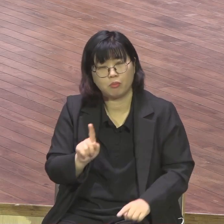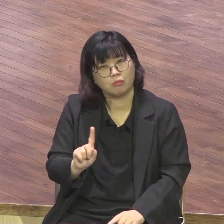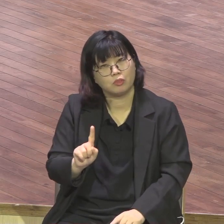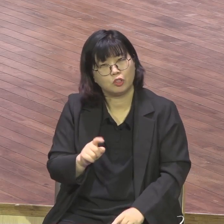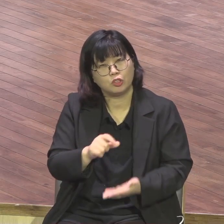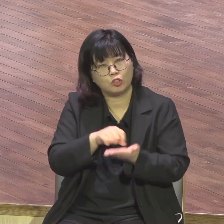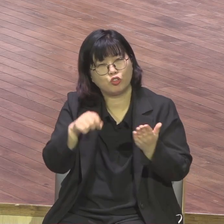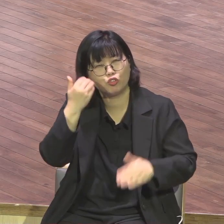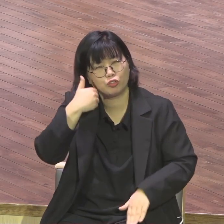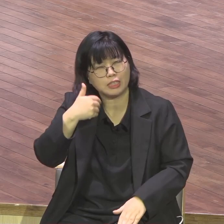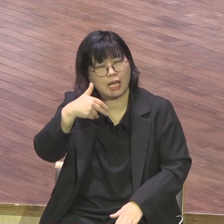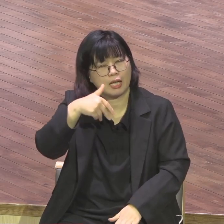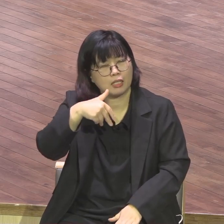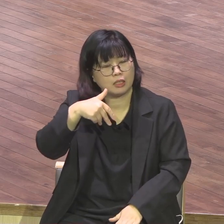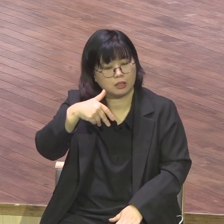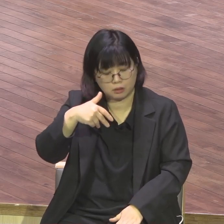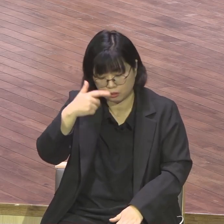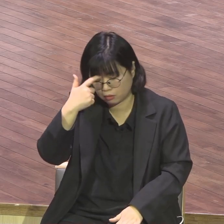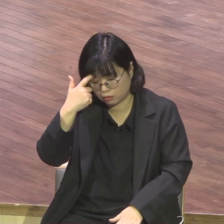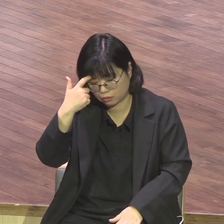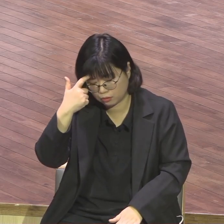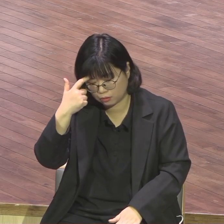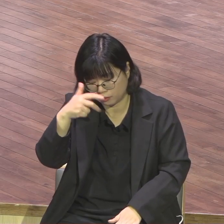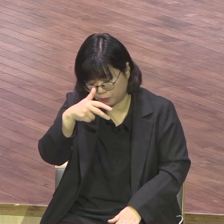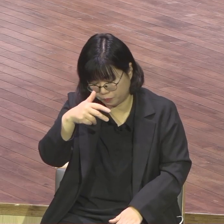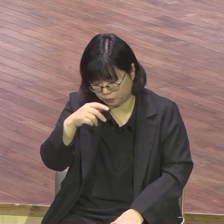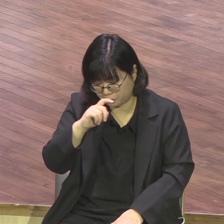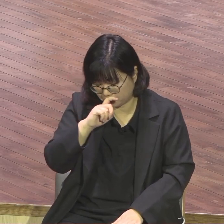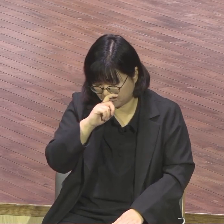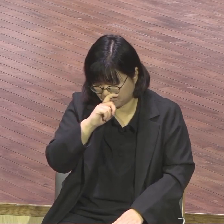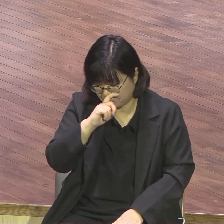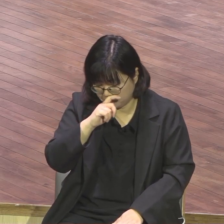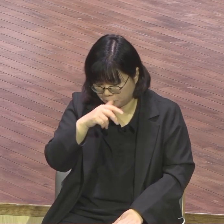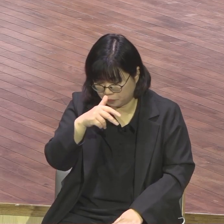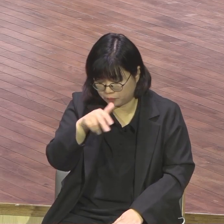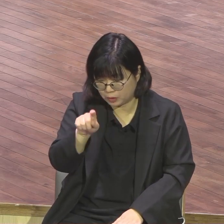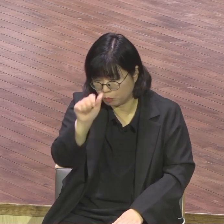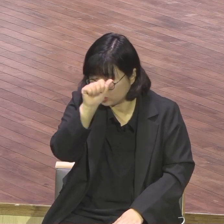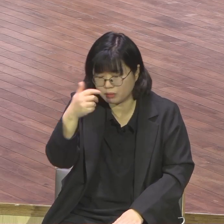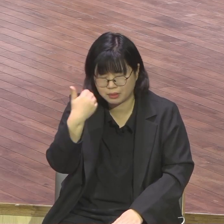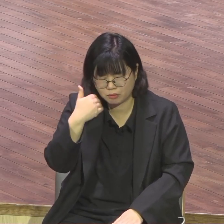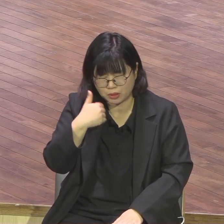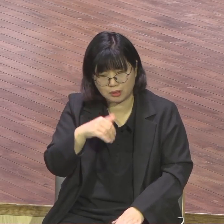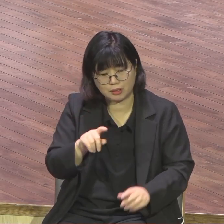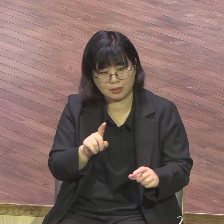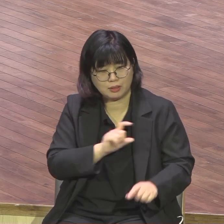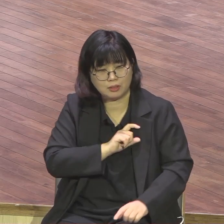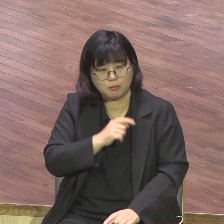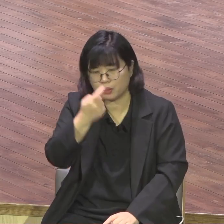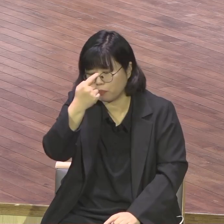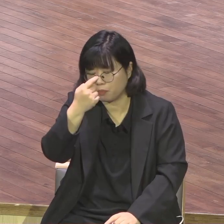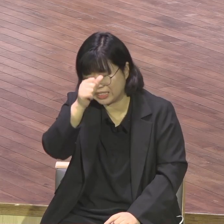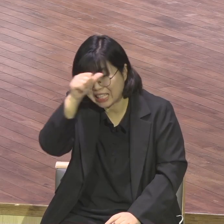곡이에요. 당시 일본 사람들이 이 한반도를 삼키기 위한 전략으로